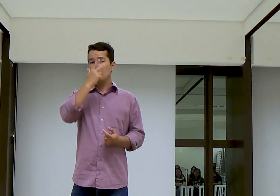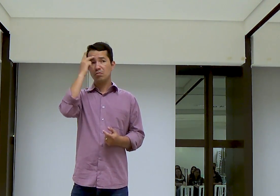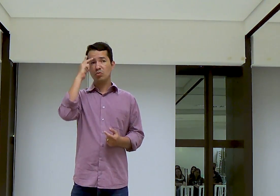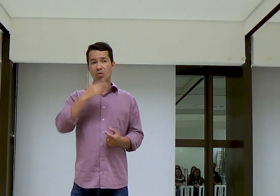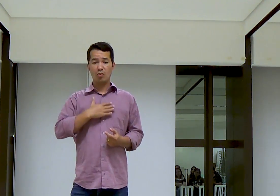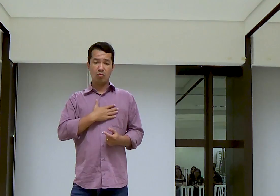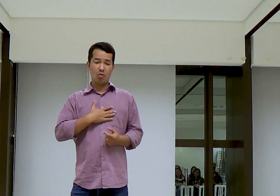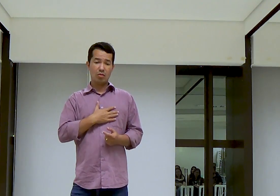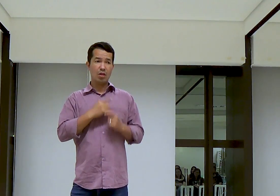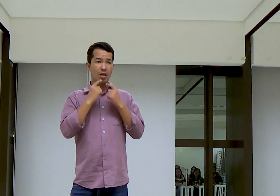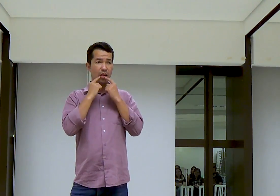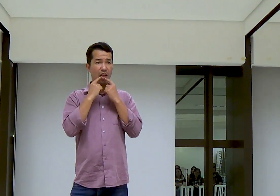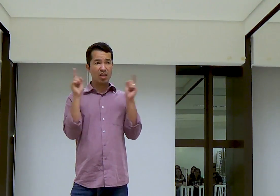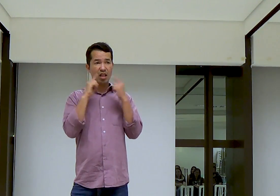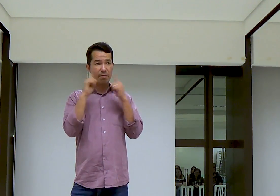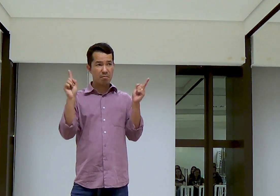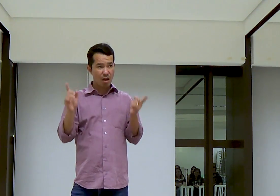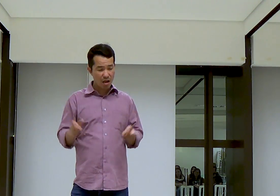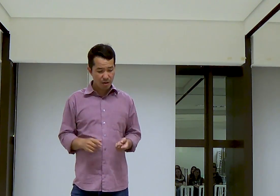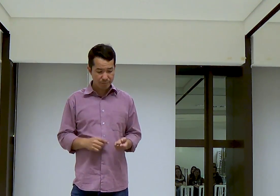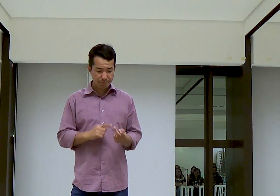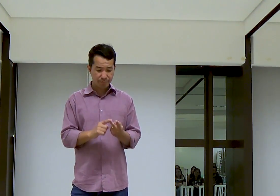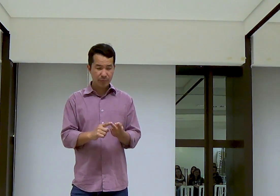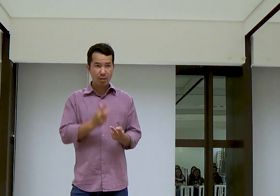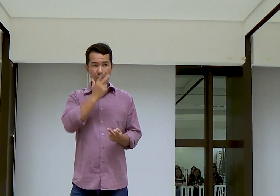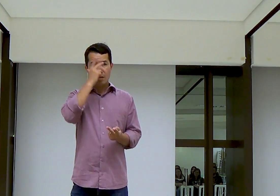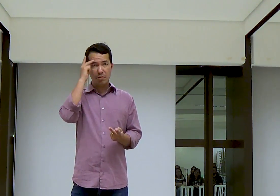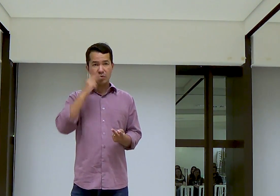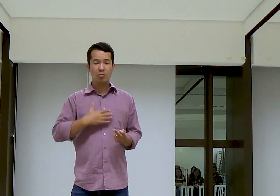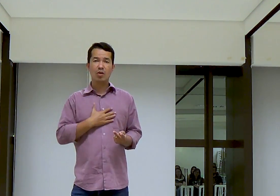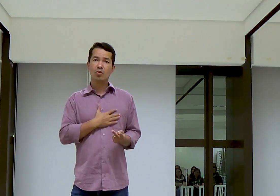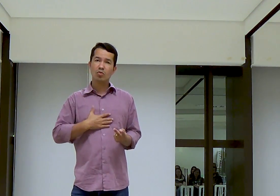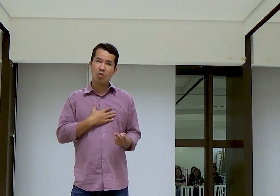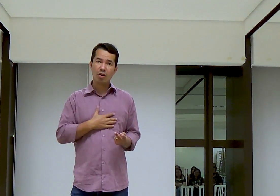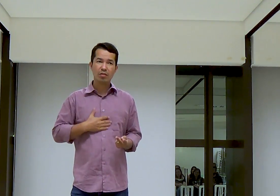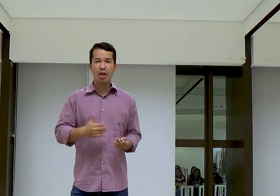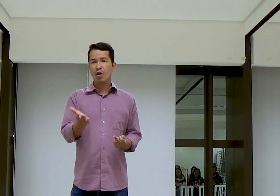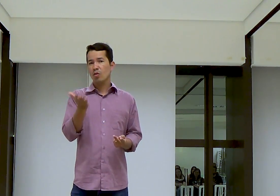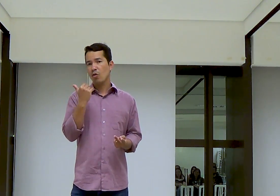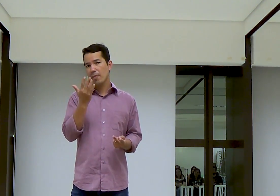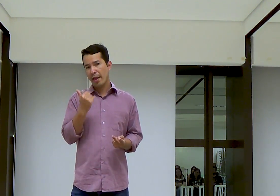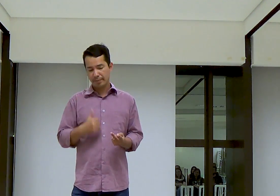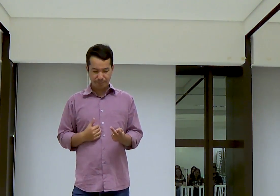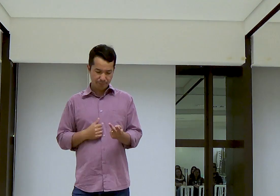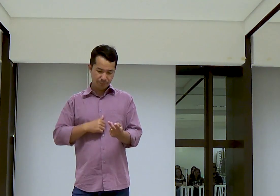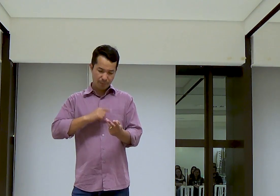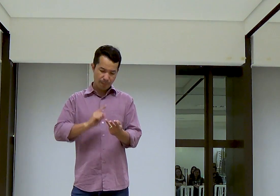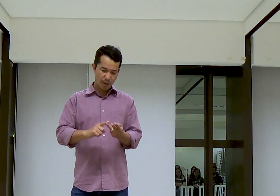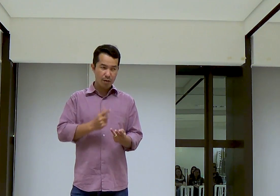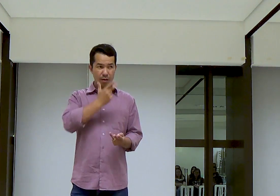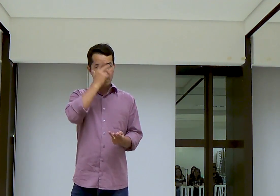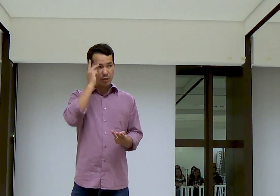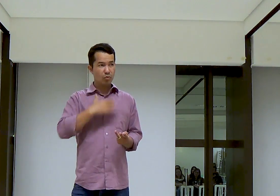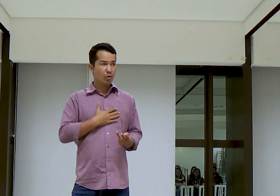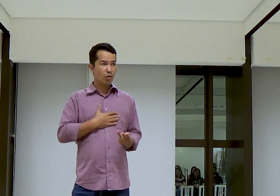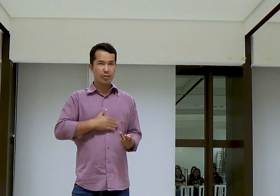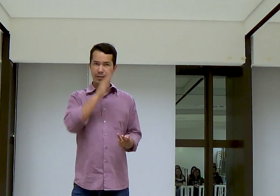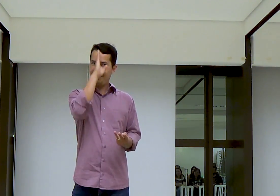um ou outro. Algumas pessoas gostam de reclamar, algumas pessoas gostam de comer, algumas